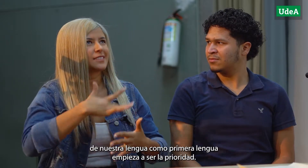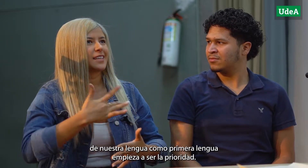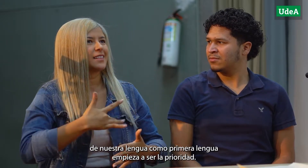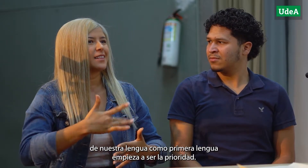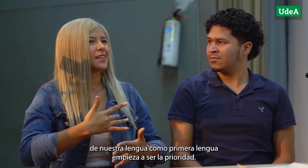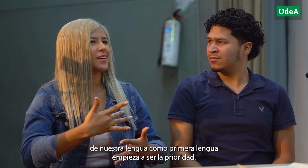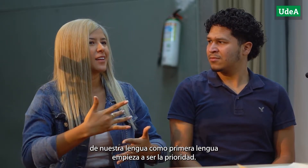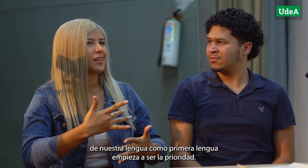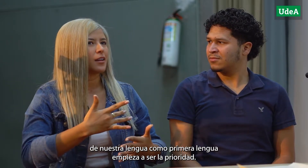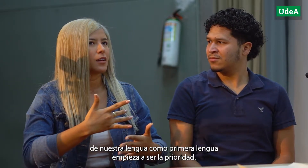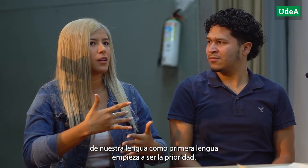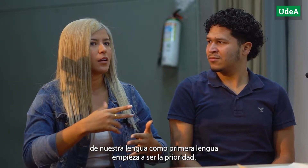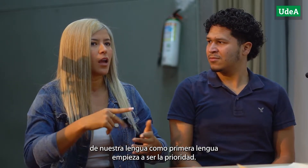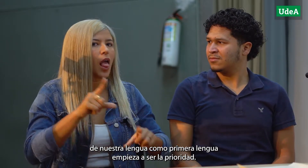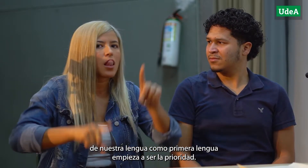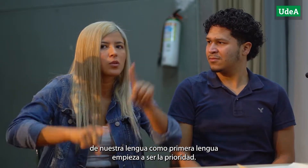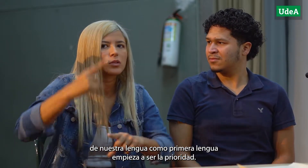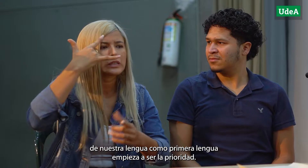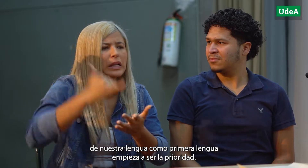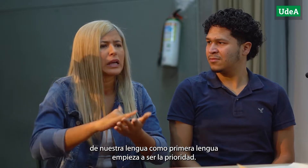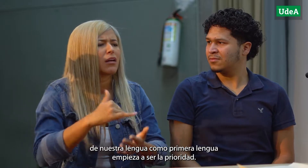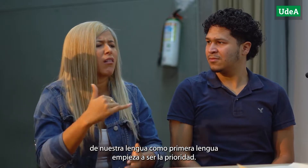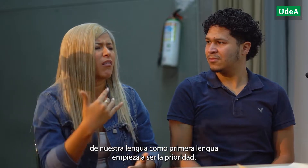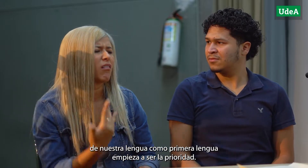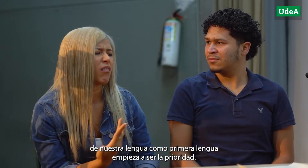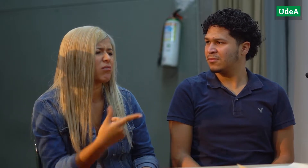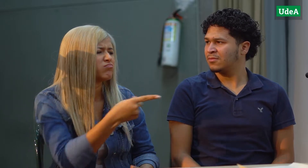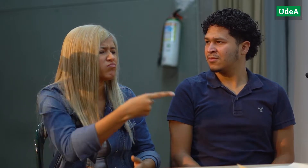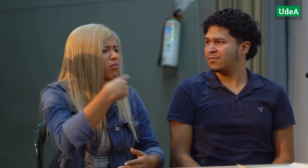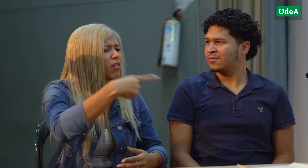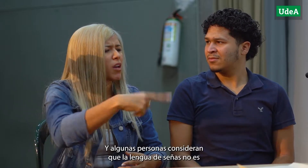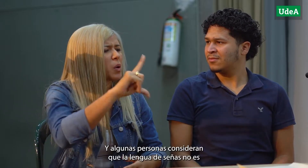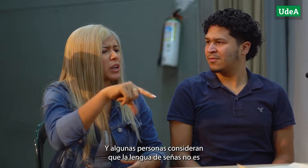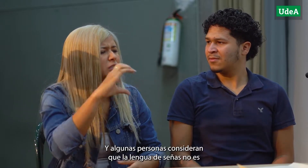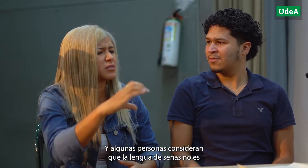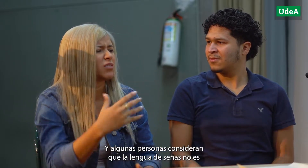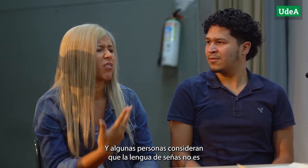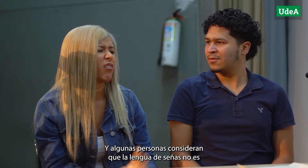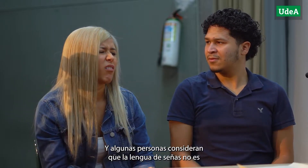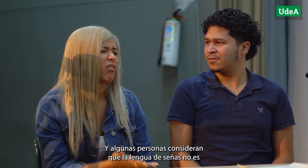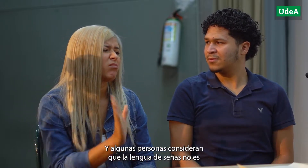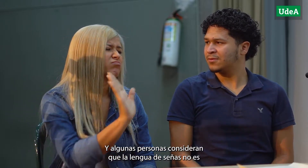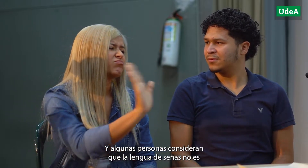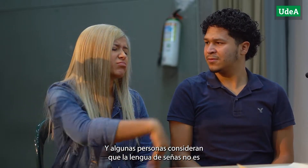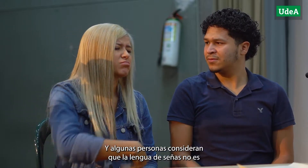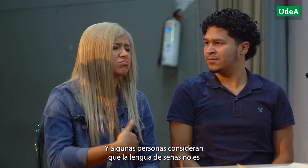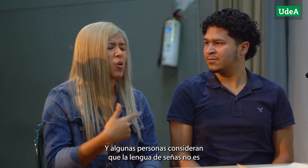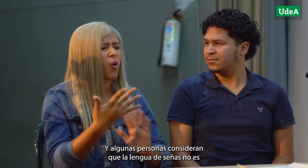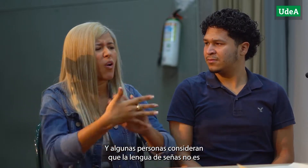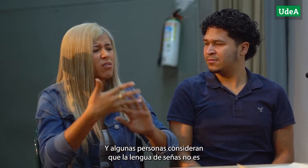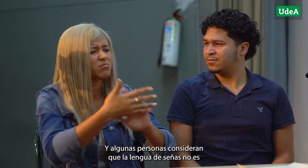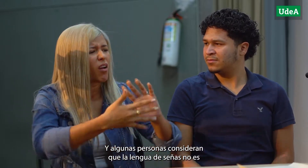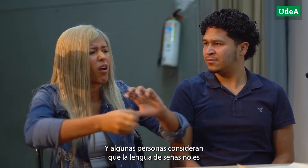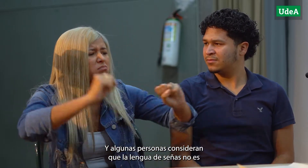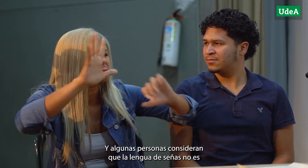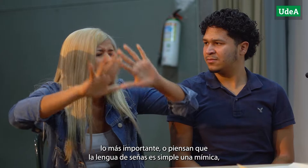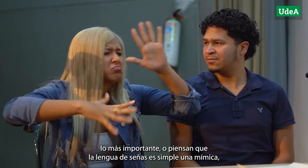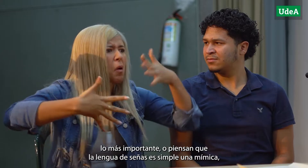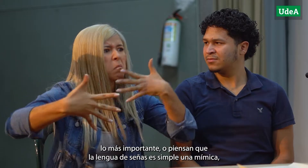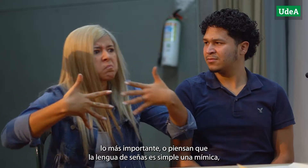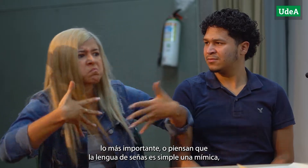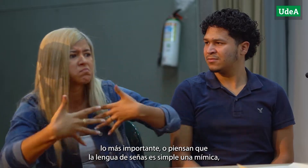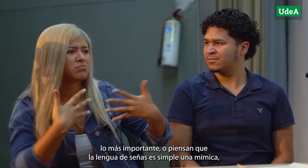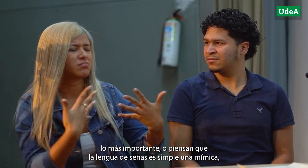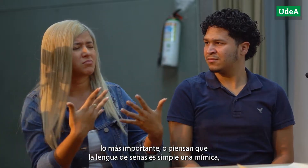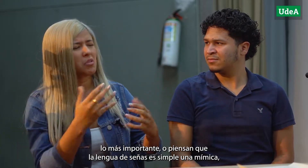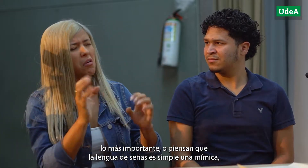nuestra lengua como primera lengua, empieza a ser la prioridad. Y algunas personas consideran que la lengua de señas no es lo